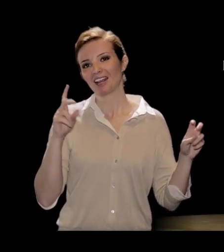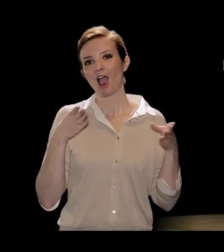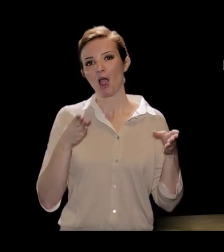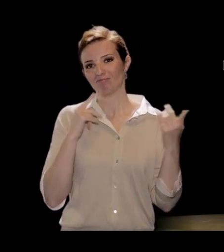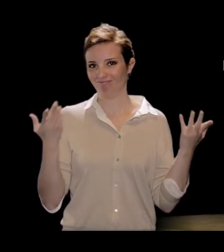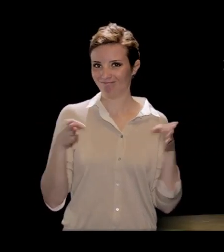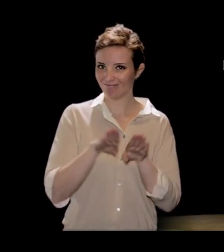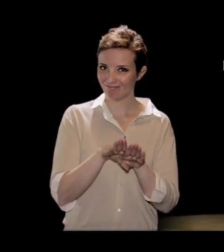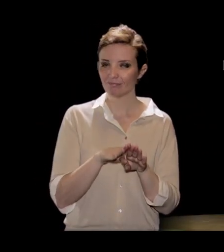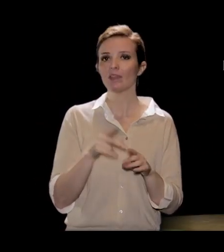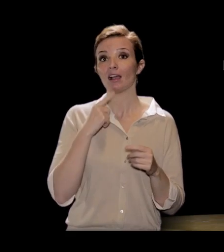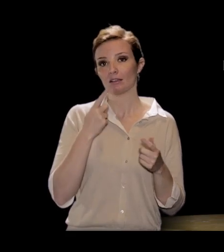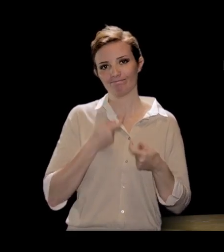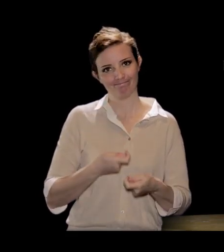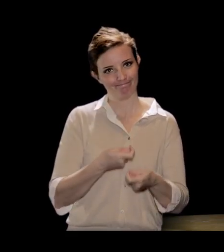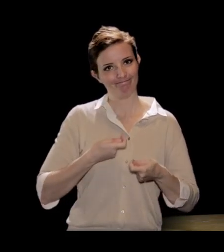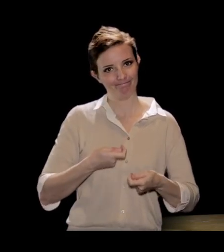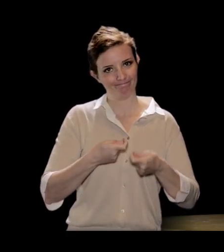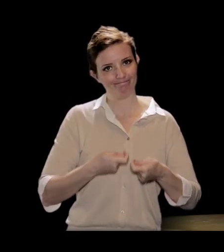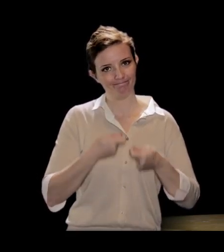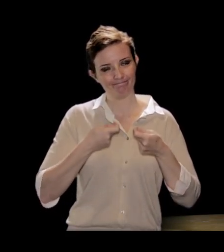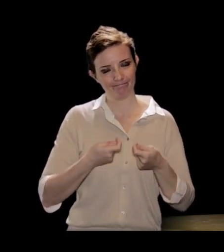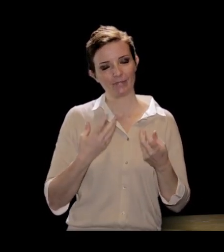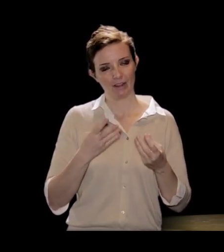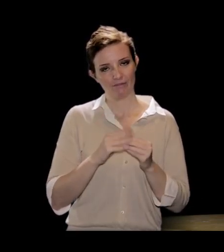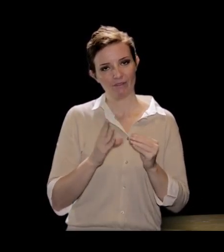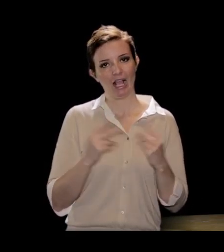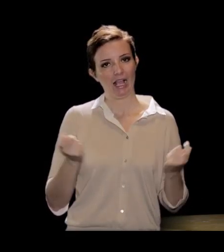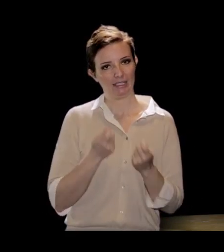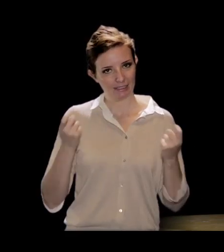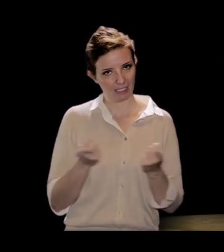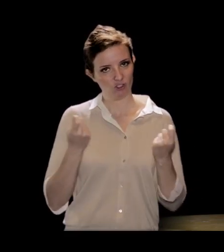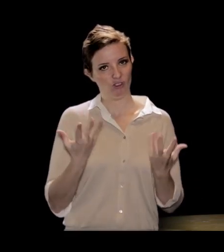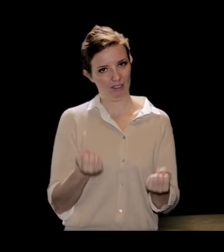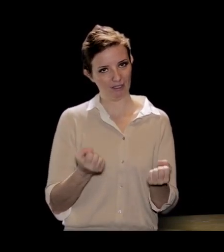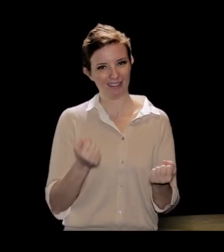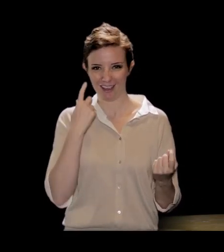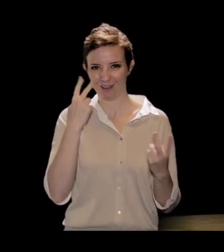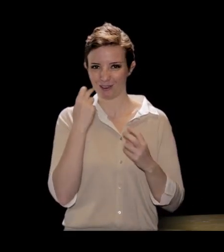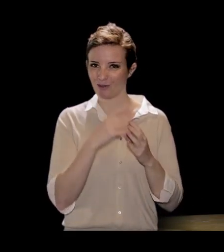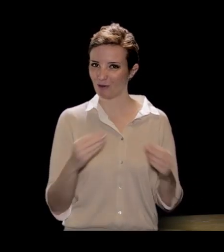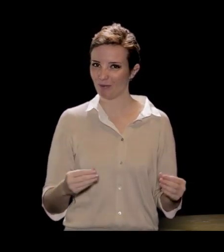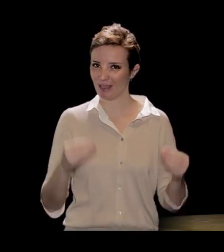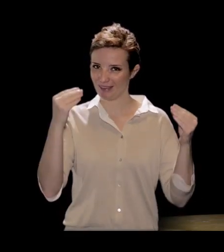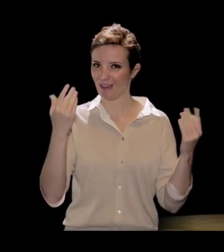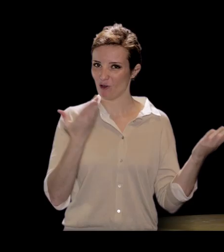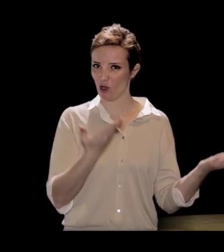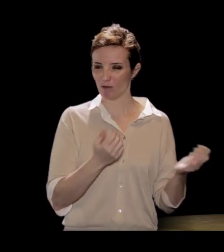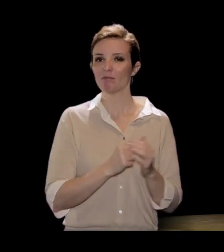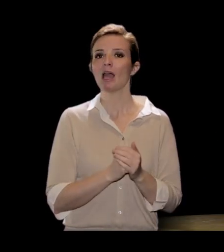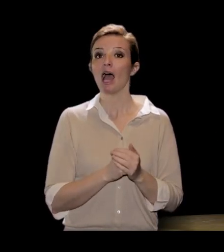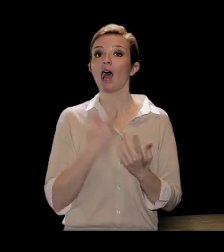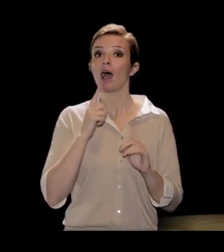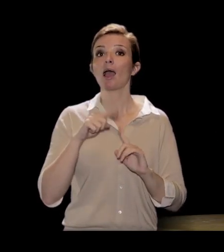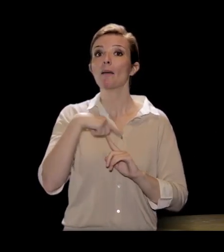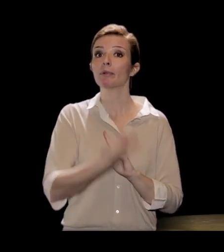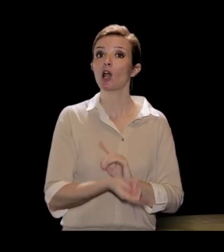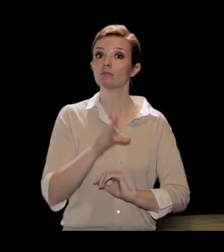corso relativo alla trigonometria. Vi invito a sviluppare molti esercizi su questi argomenti che trovate a disposizione sulla